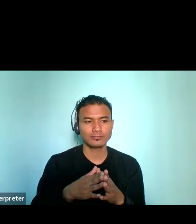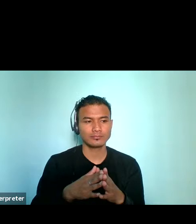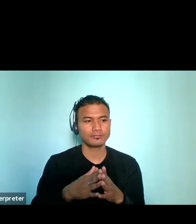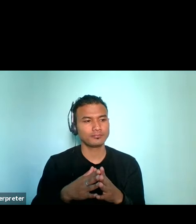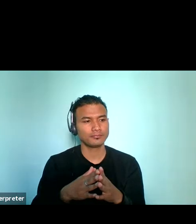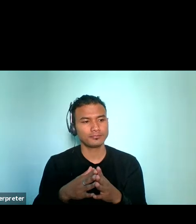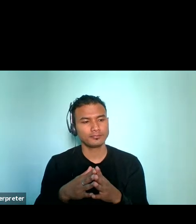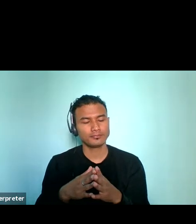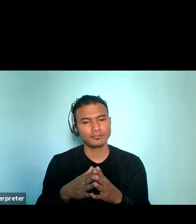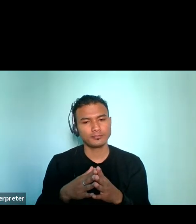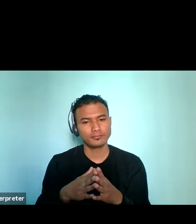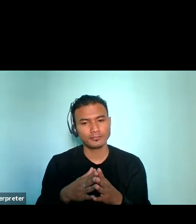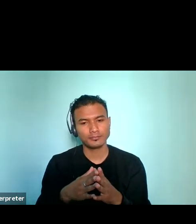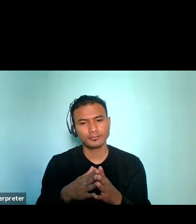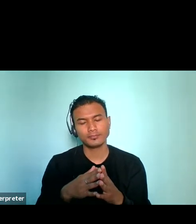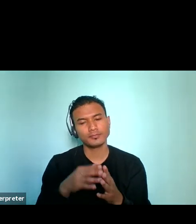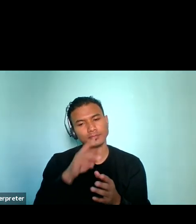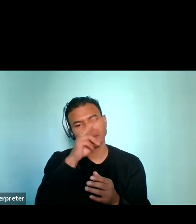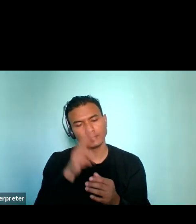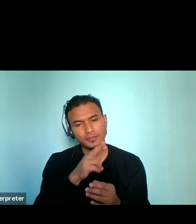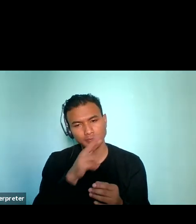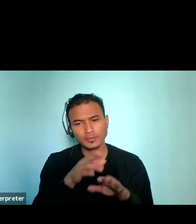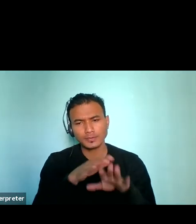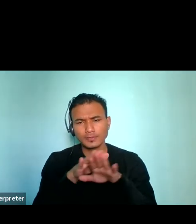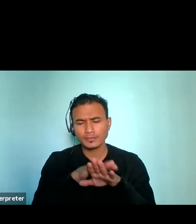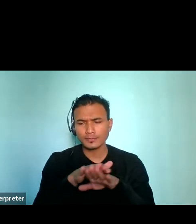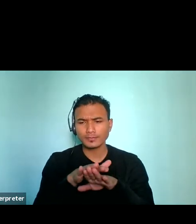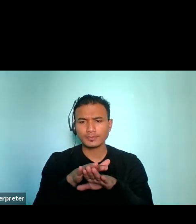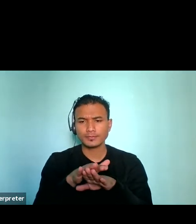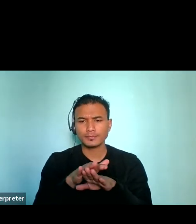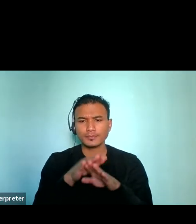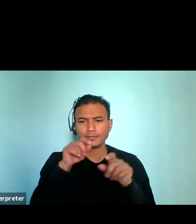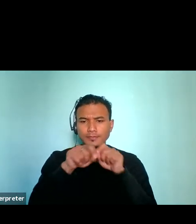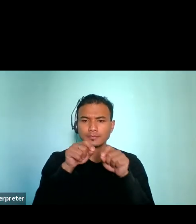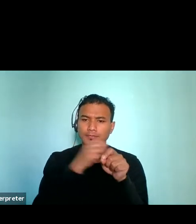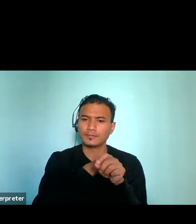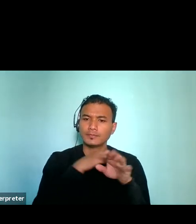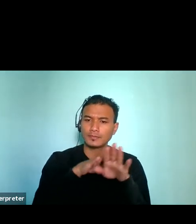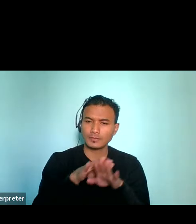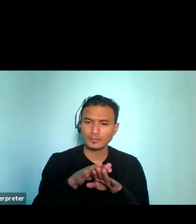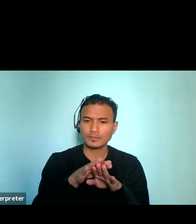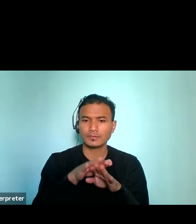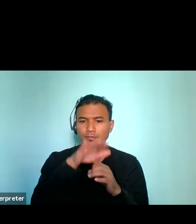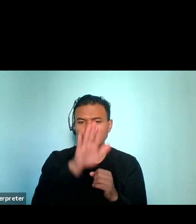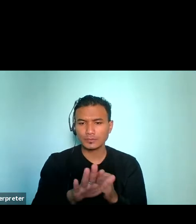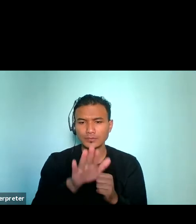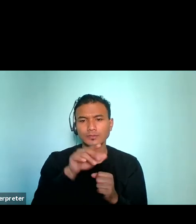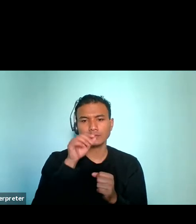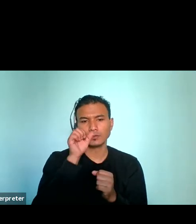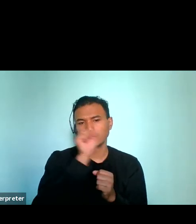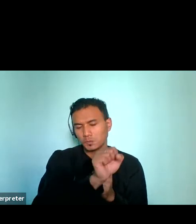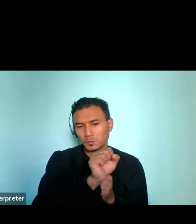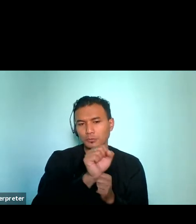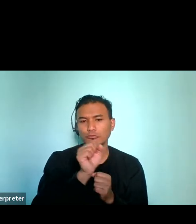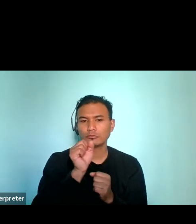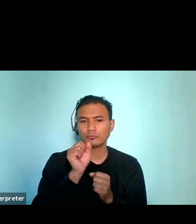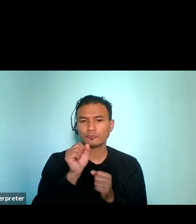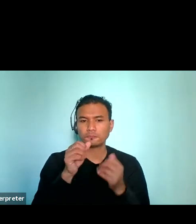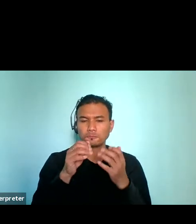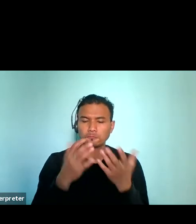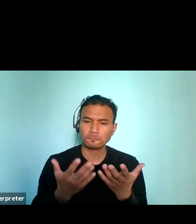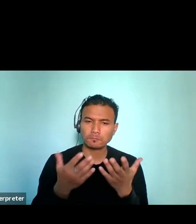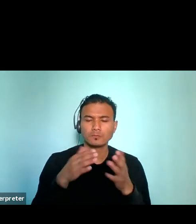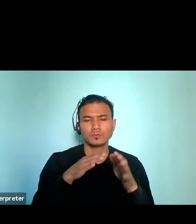Sedikit sekali petani muda desa yang minat terhadap pertanian, karena melihat gambaran petani